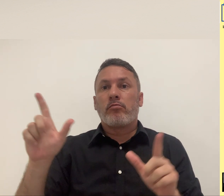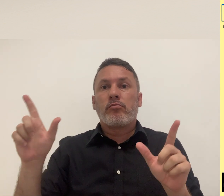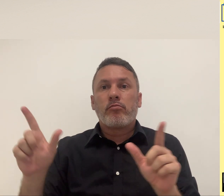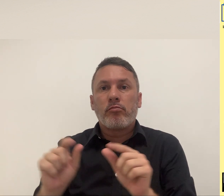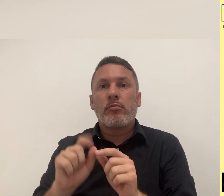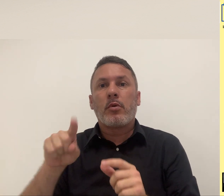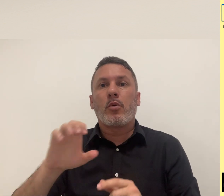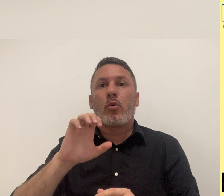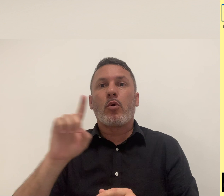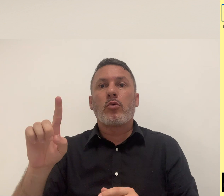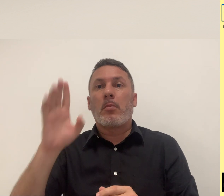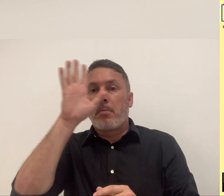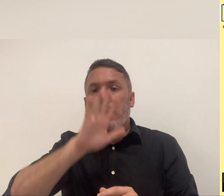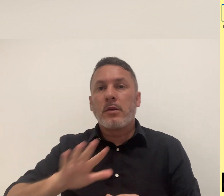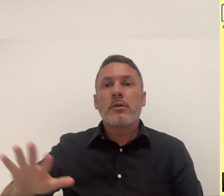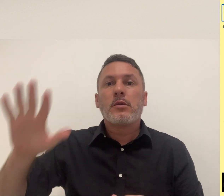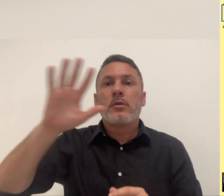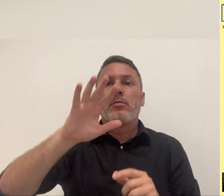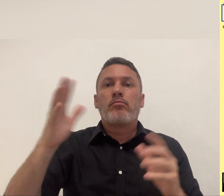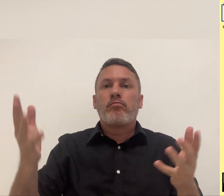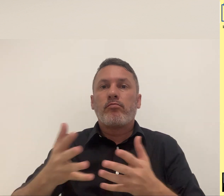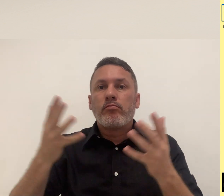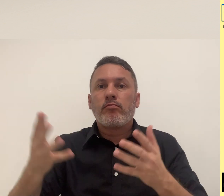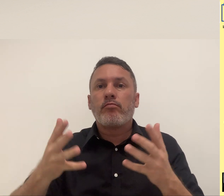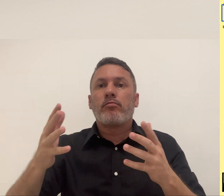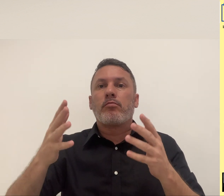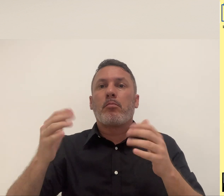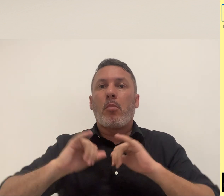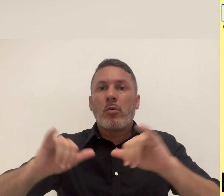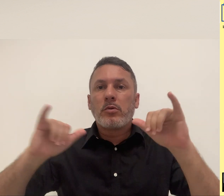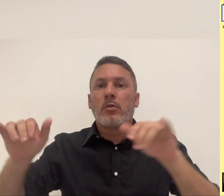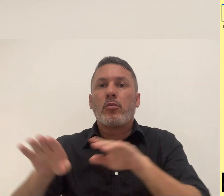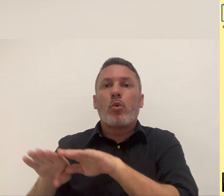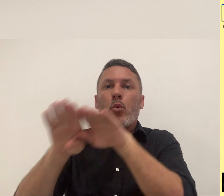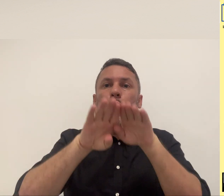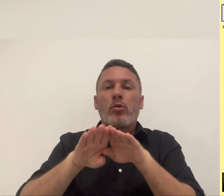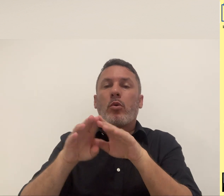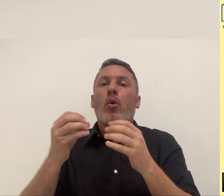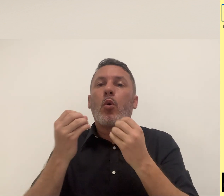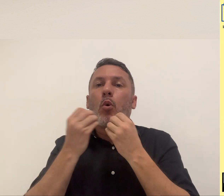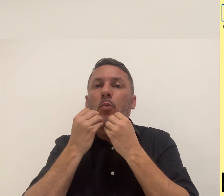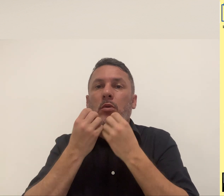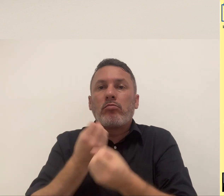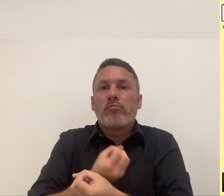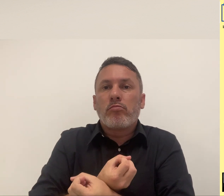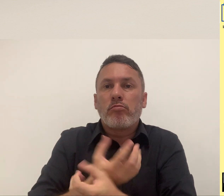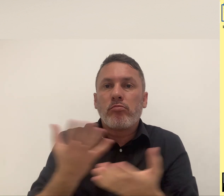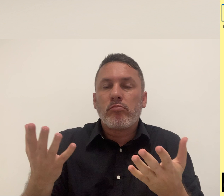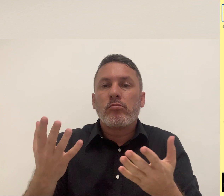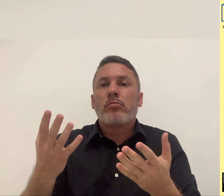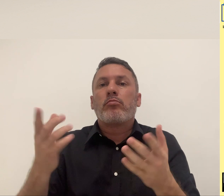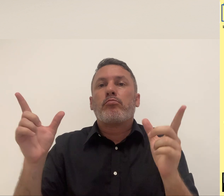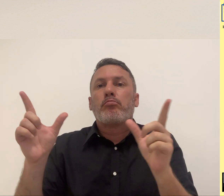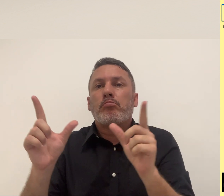adriane reis de araújo coordenadora nacional de coordenadoria de promoção da igualdade de oportunidades a